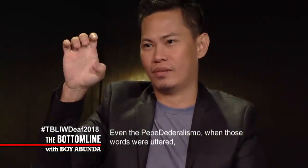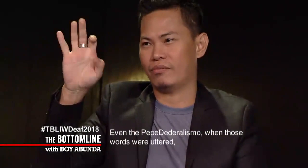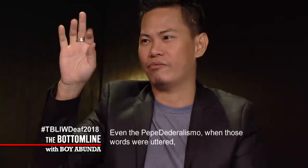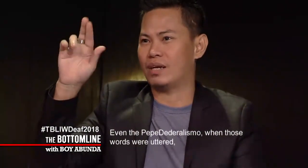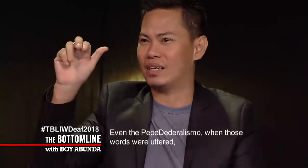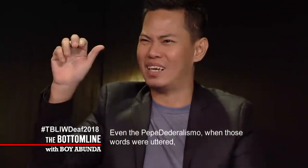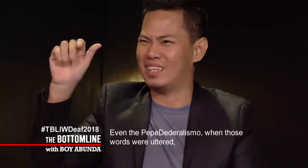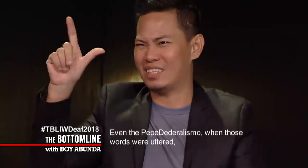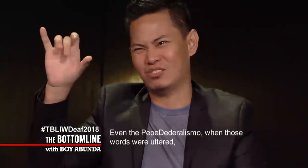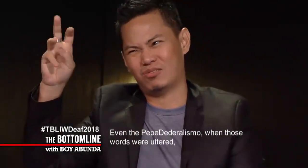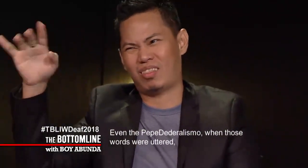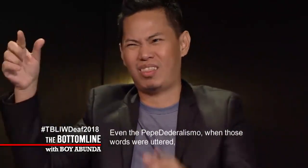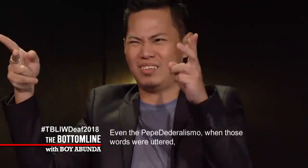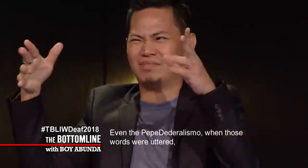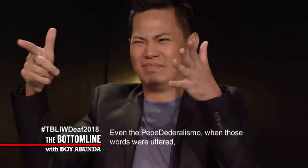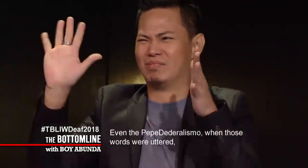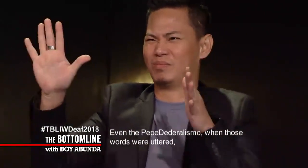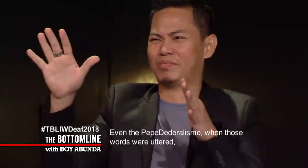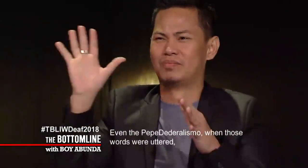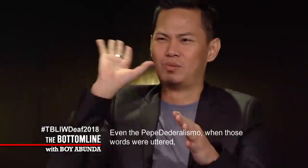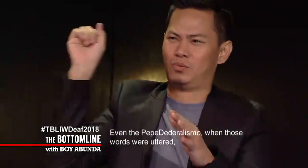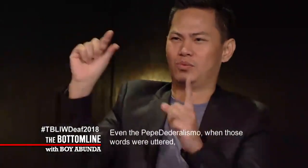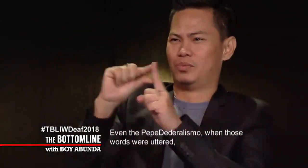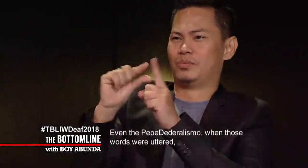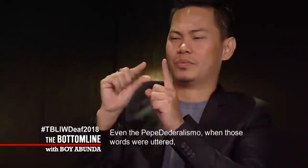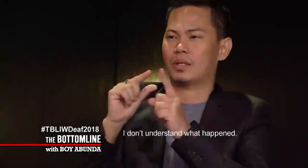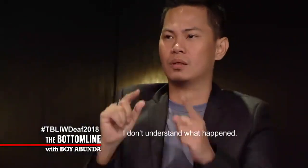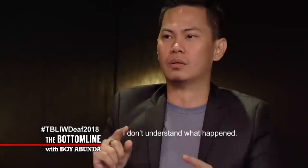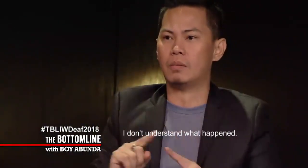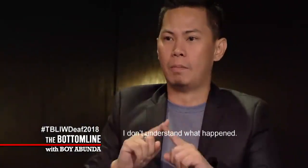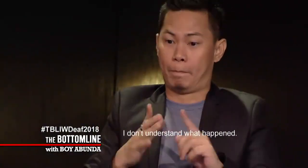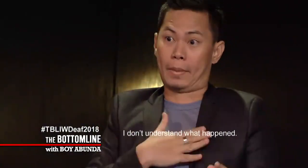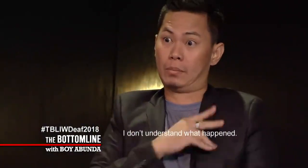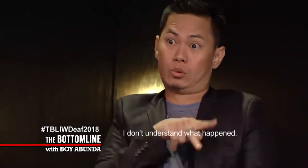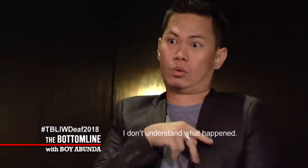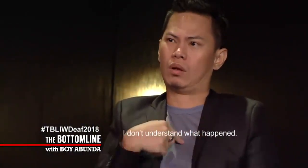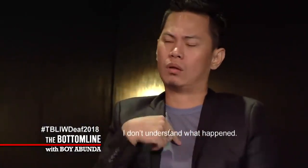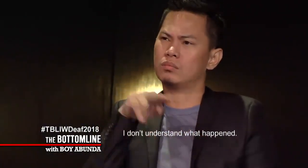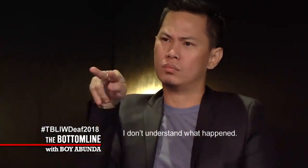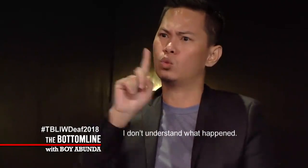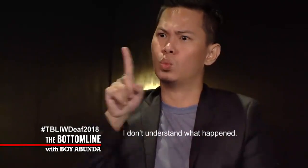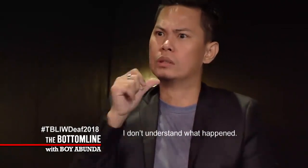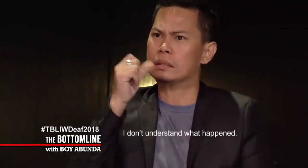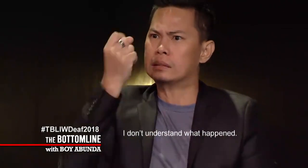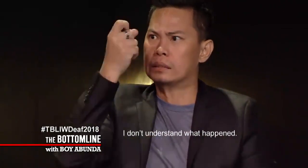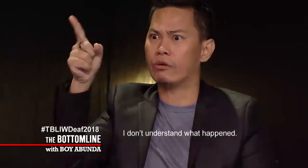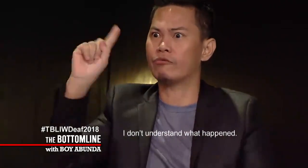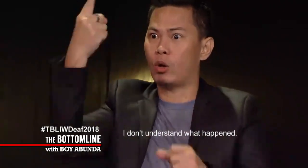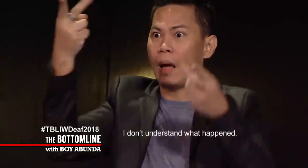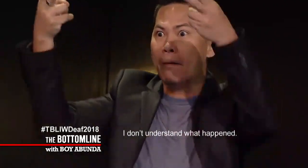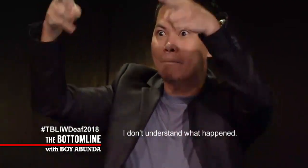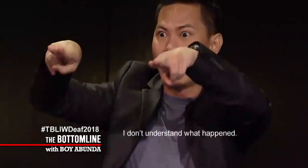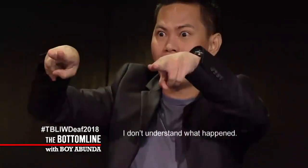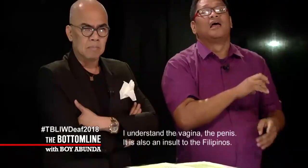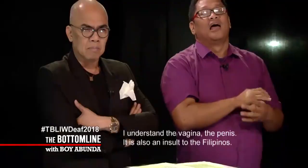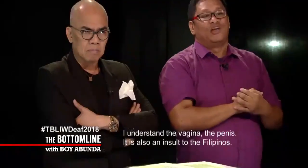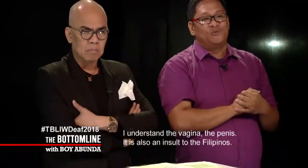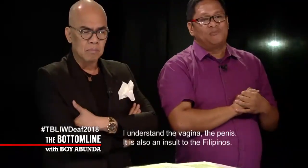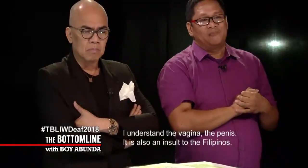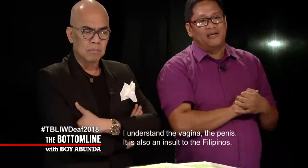Yung federalismo na nabanggit nga, yung salita na yan, in my personal point of view, hindi ko maintindihan kung ano